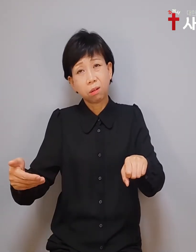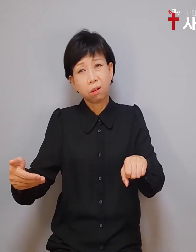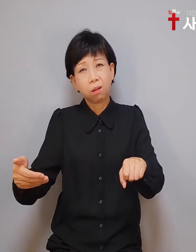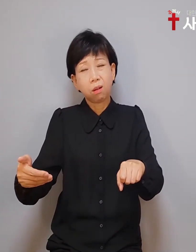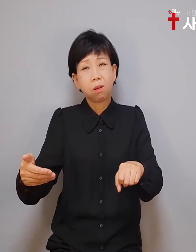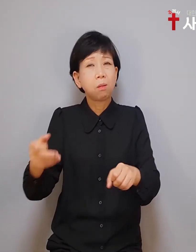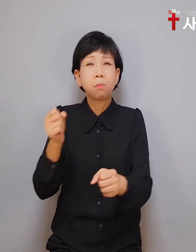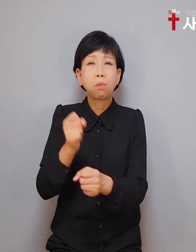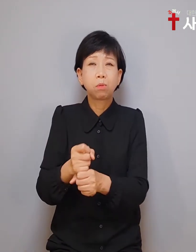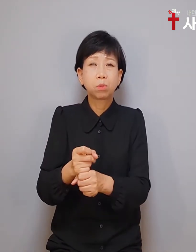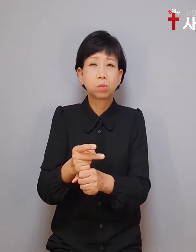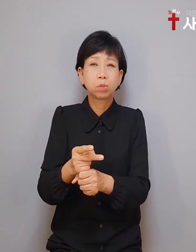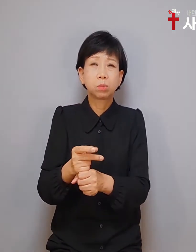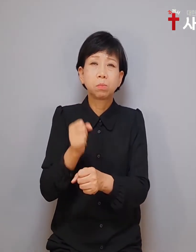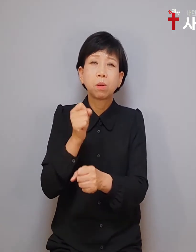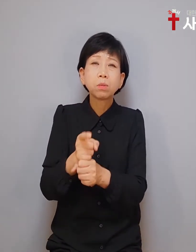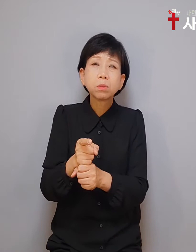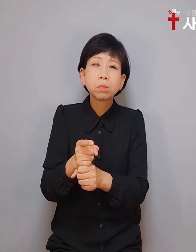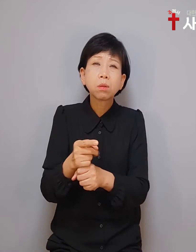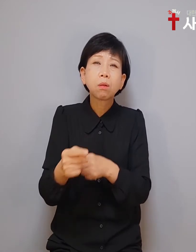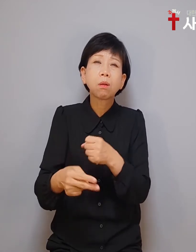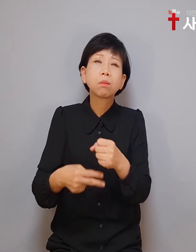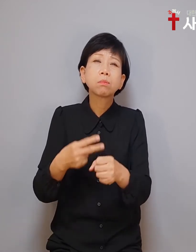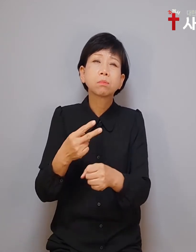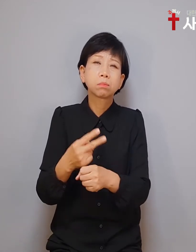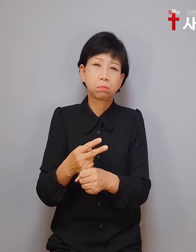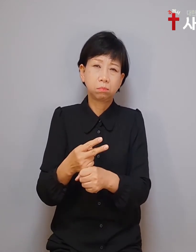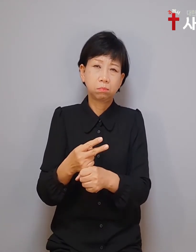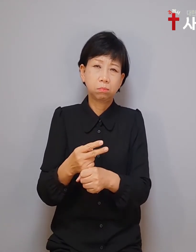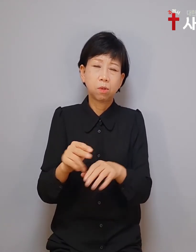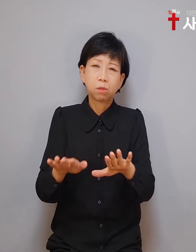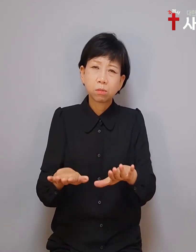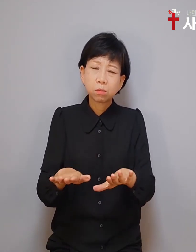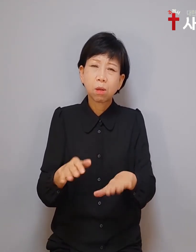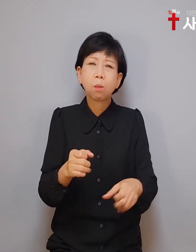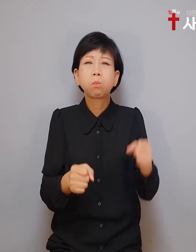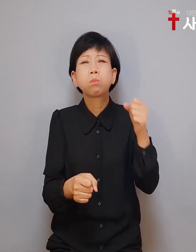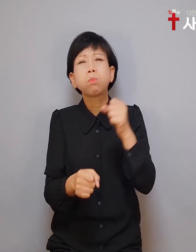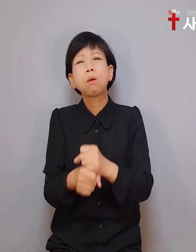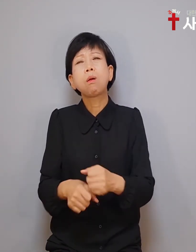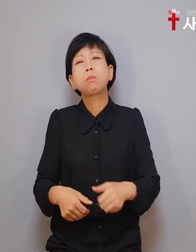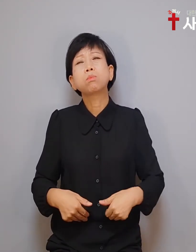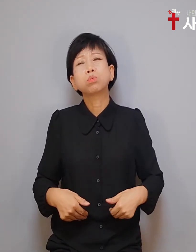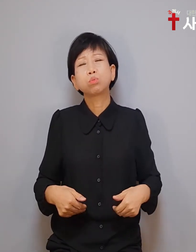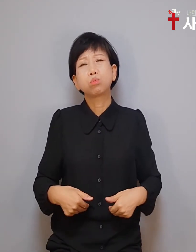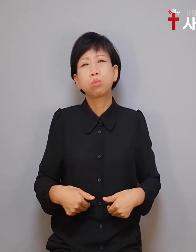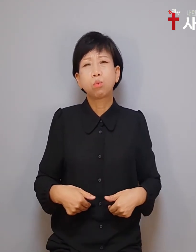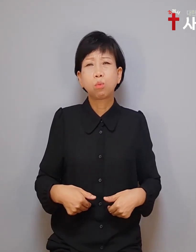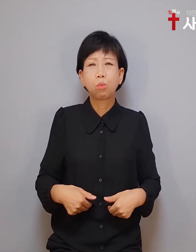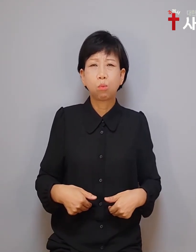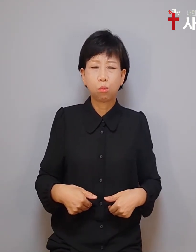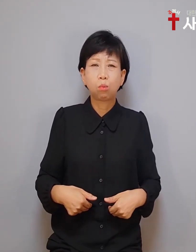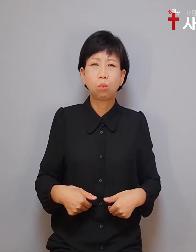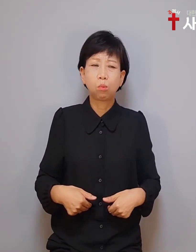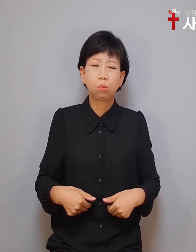같습니다. 이제는 좀 돌아서야 될 때인데 언제 돌아서야 되나 참